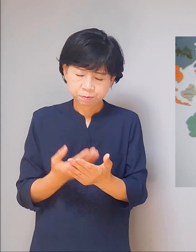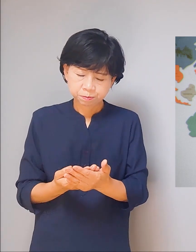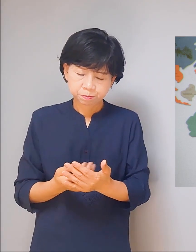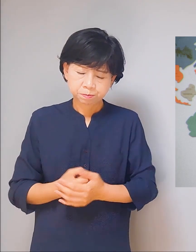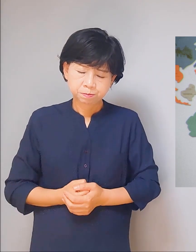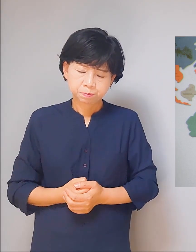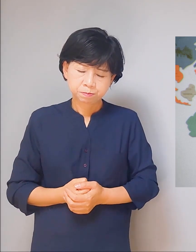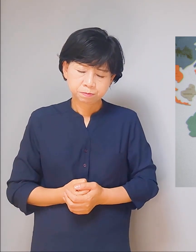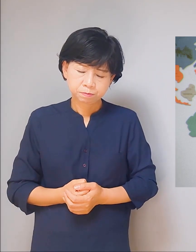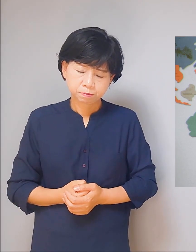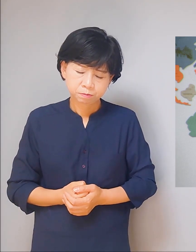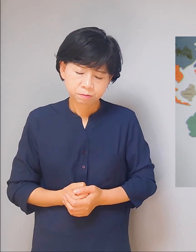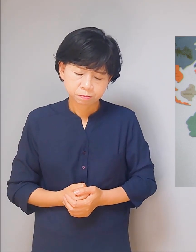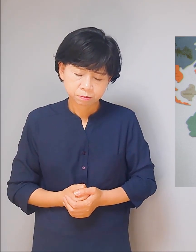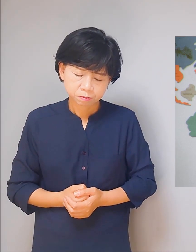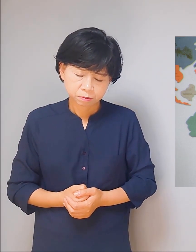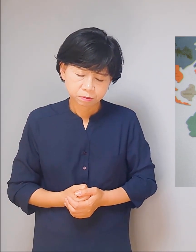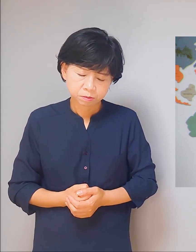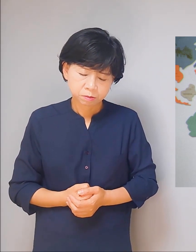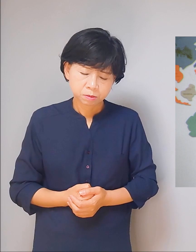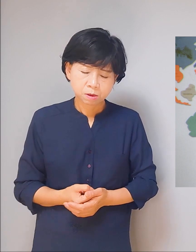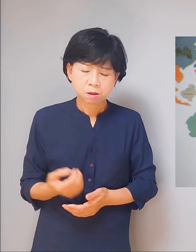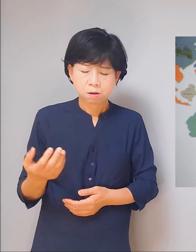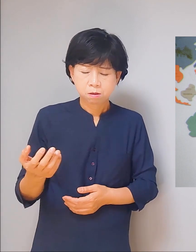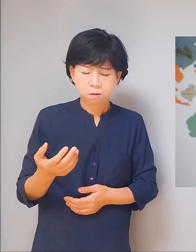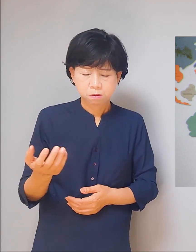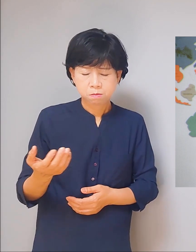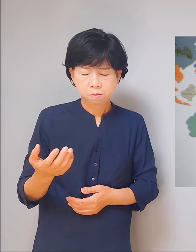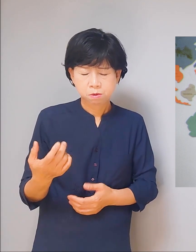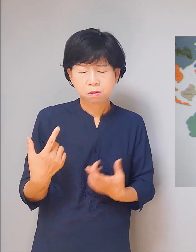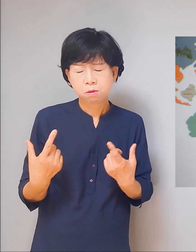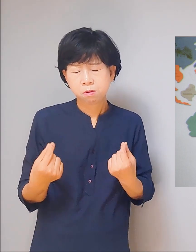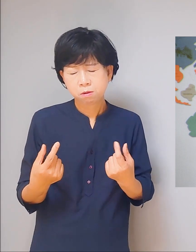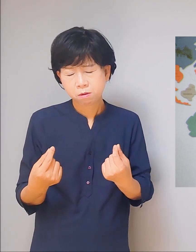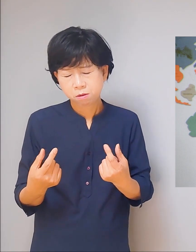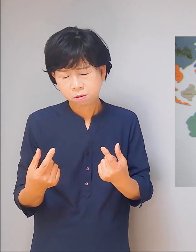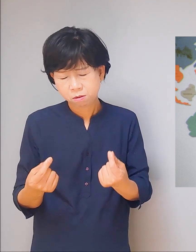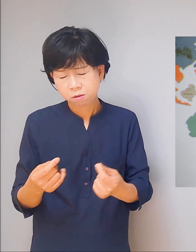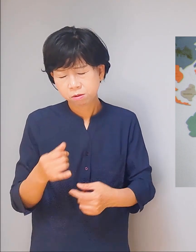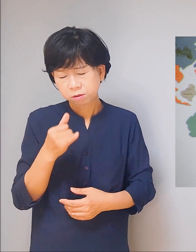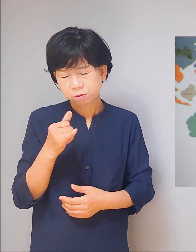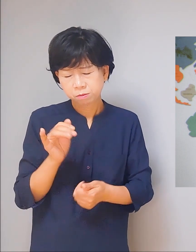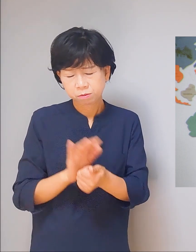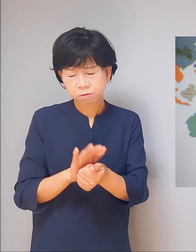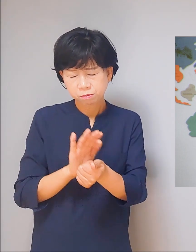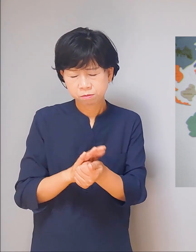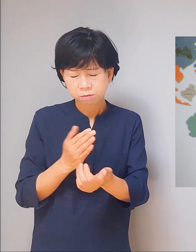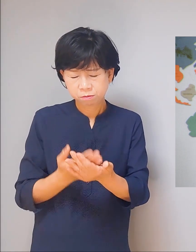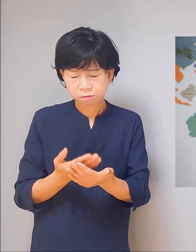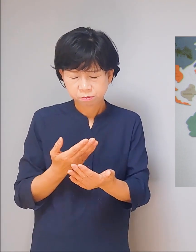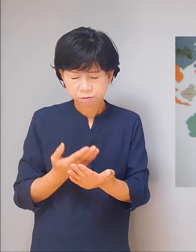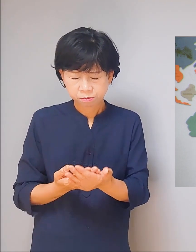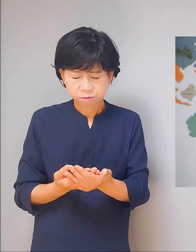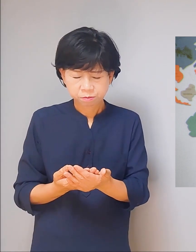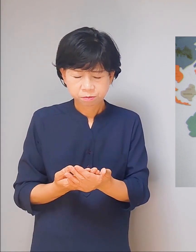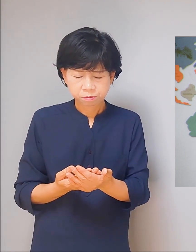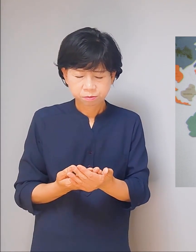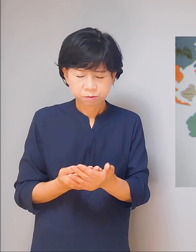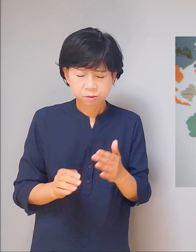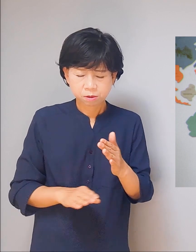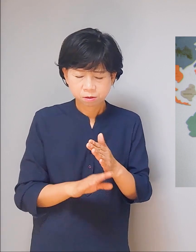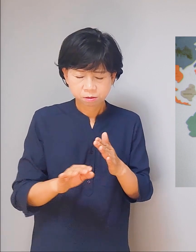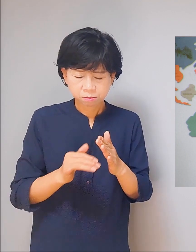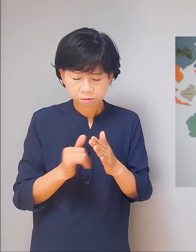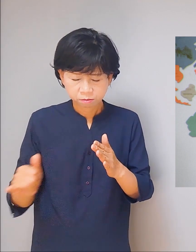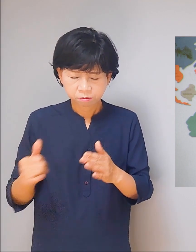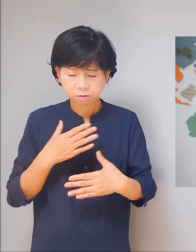어찌된 일인지 아직도 편찮으신 분들이 계십니다. 주여 도와주시옵소서. 가정 식구들